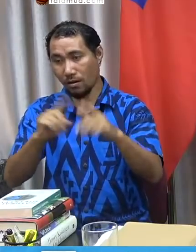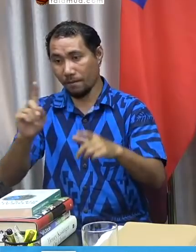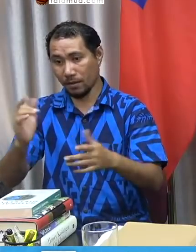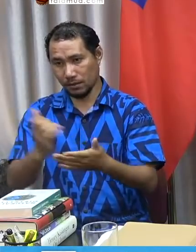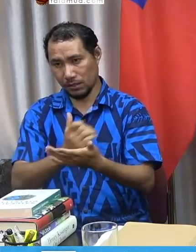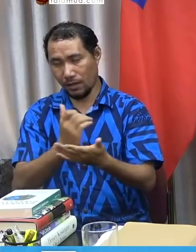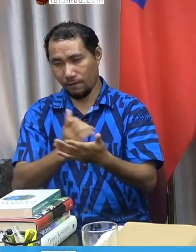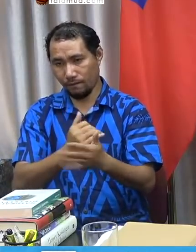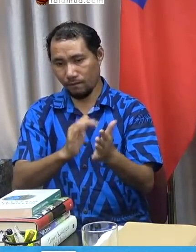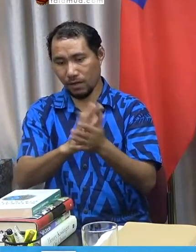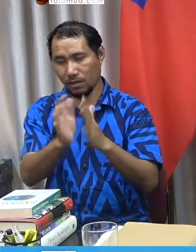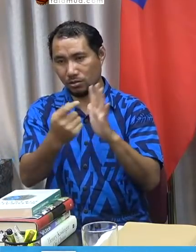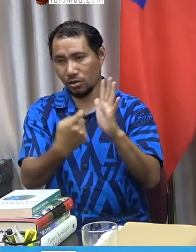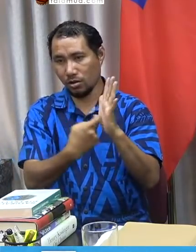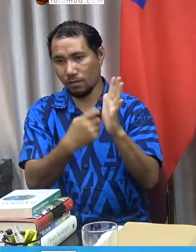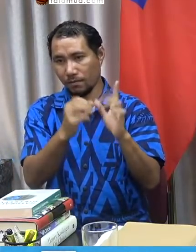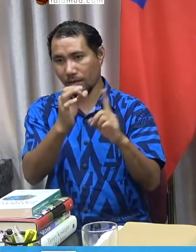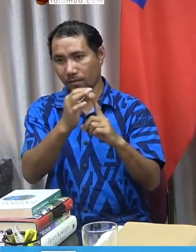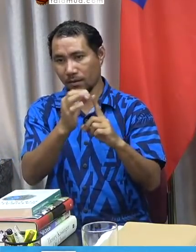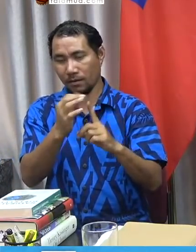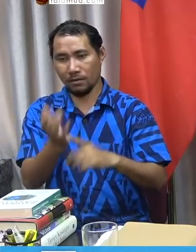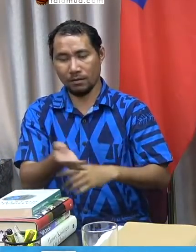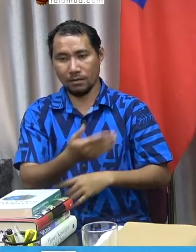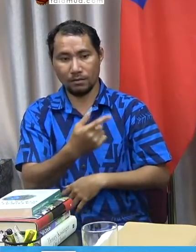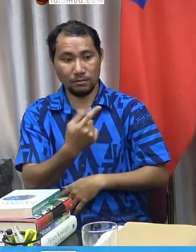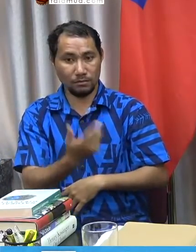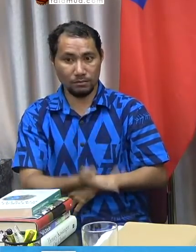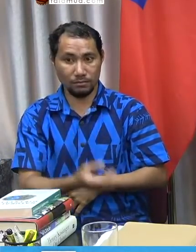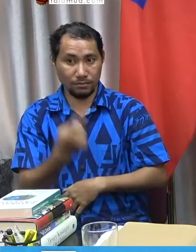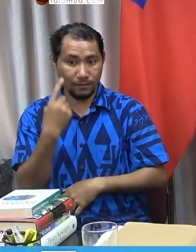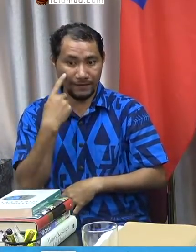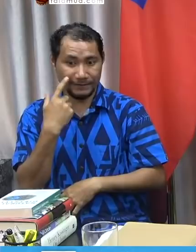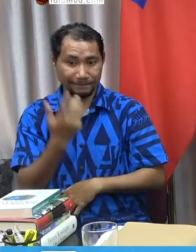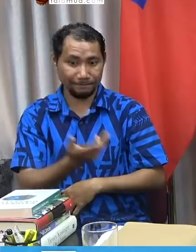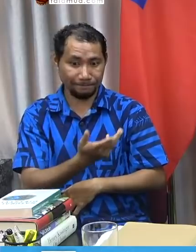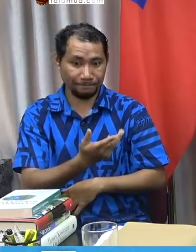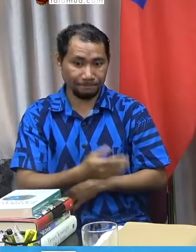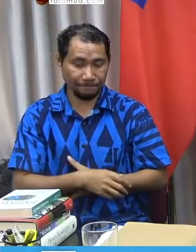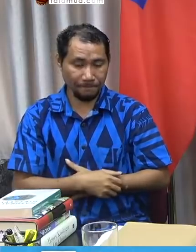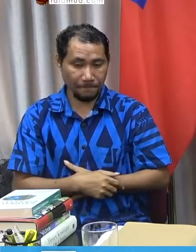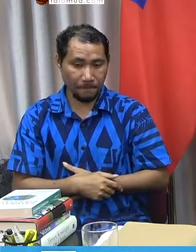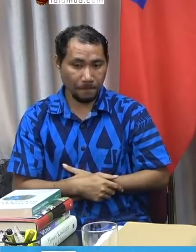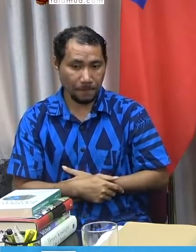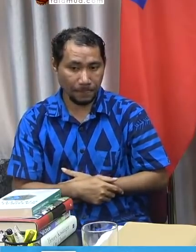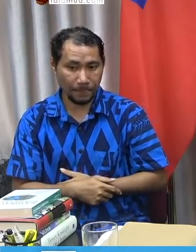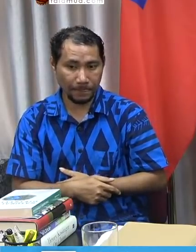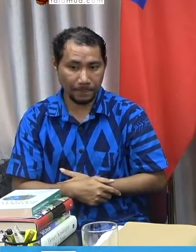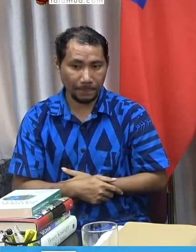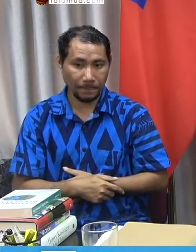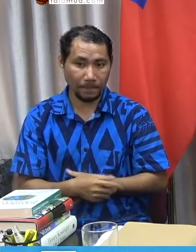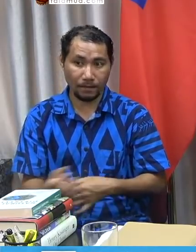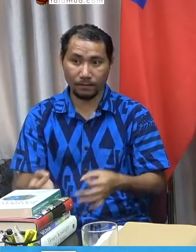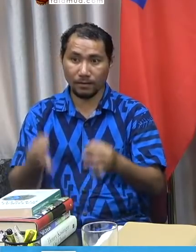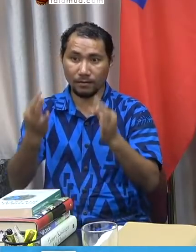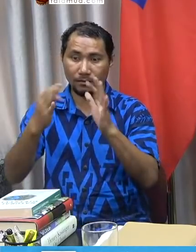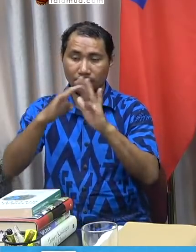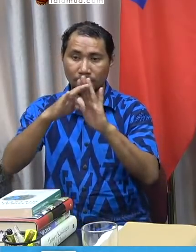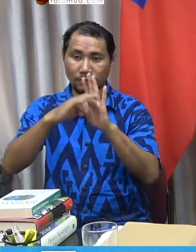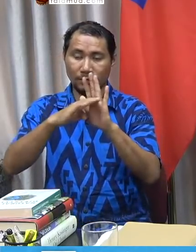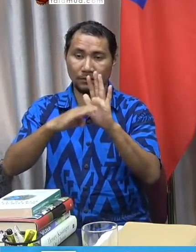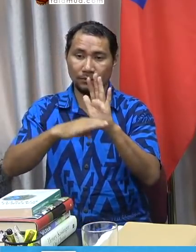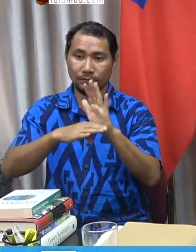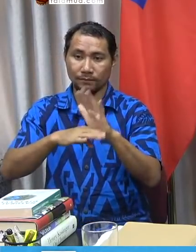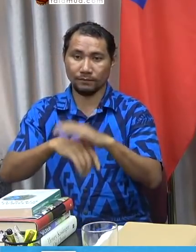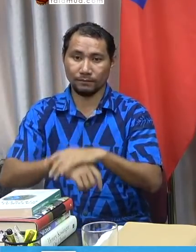I le vai ngā tūla nei I ai. I le ai o se tūla whono.